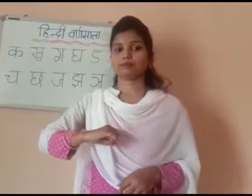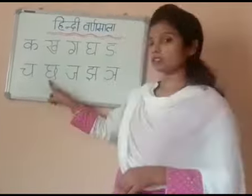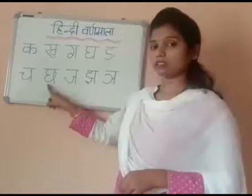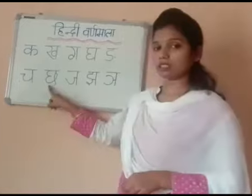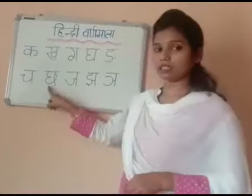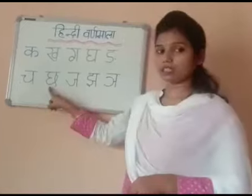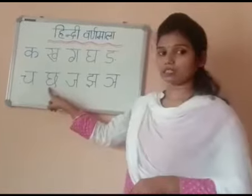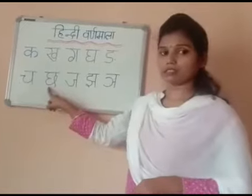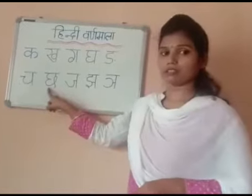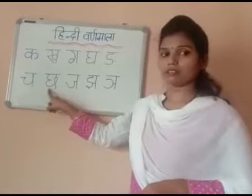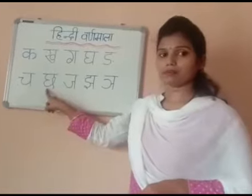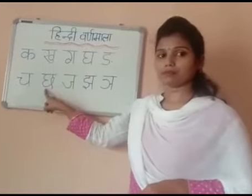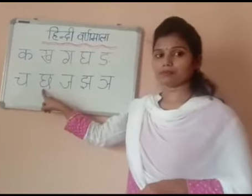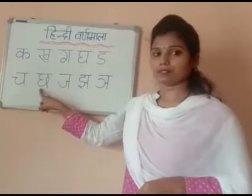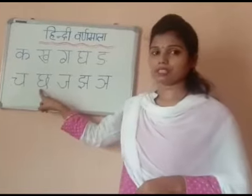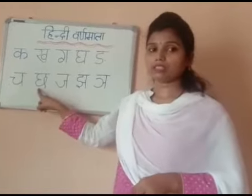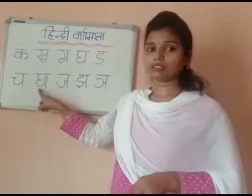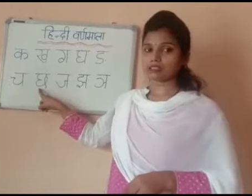छ, छ,